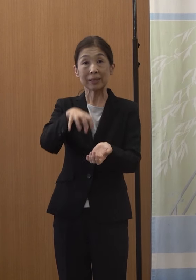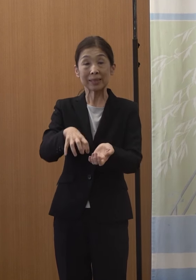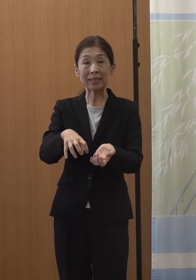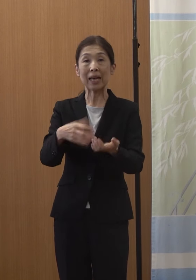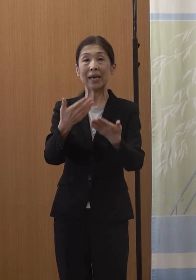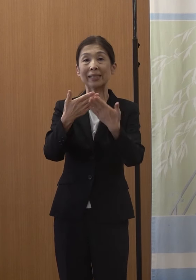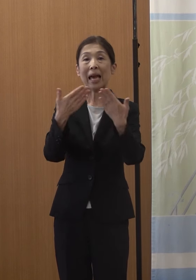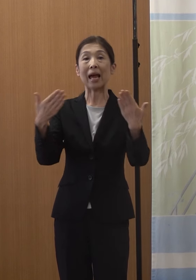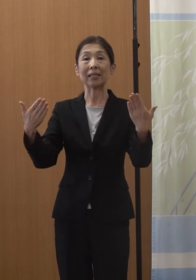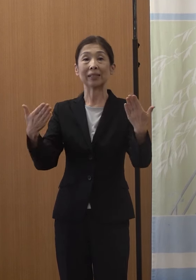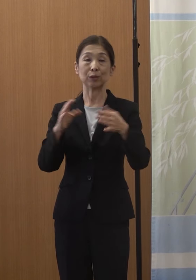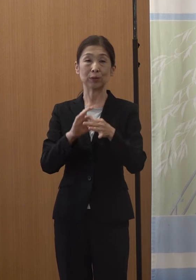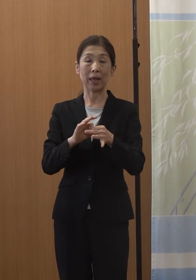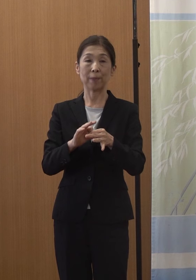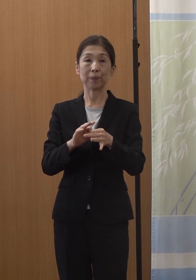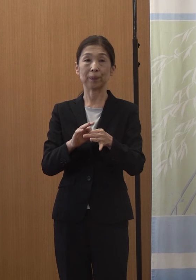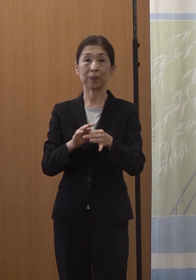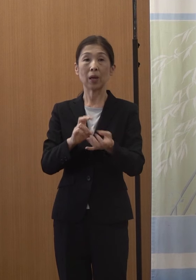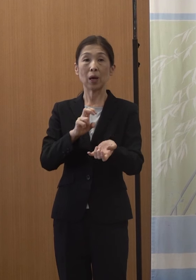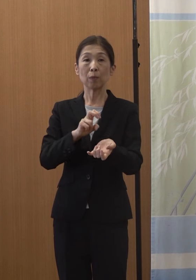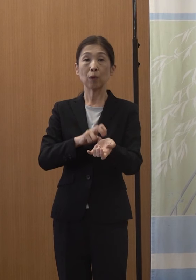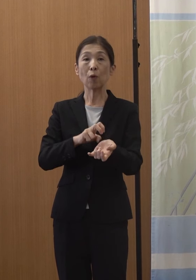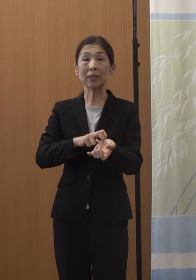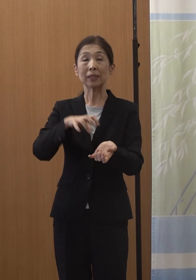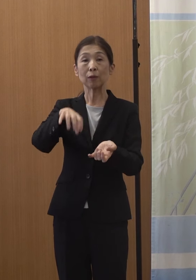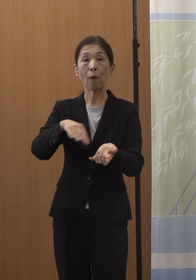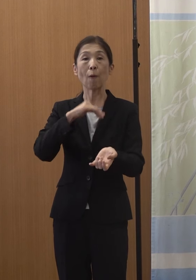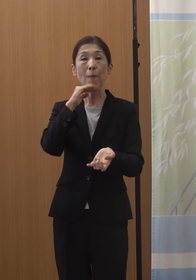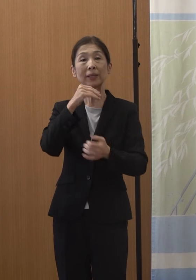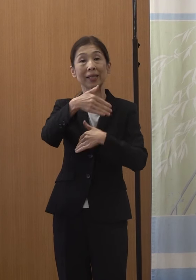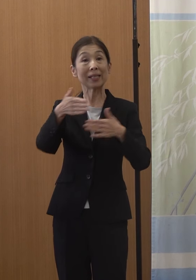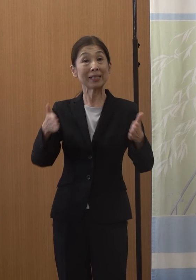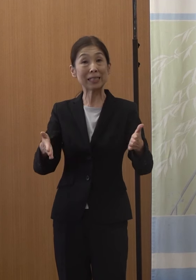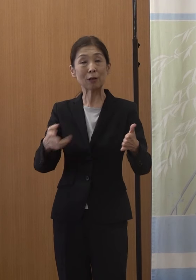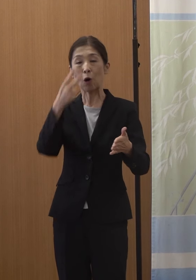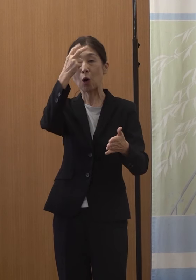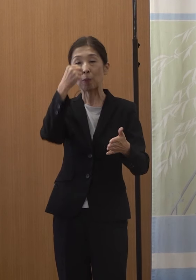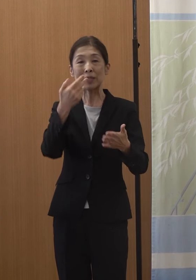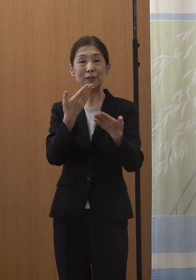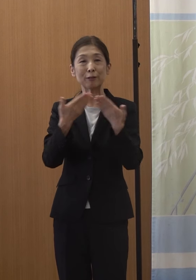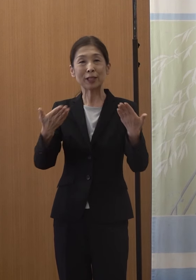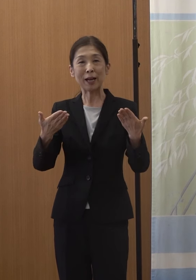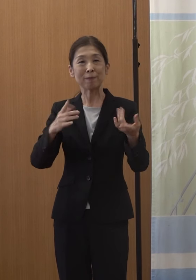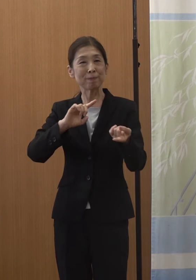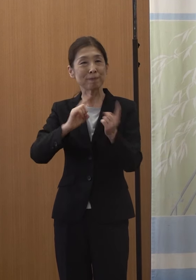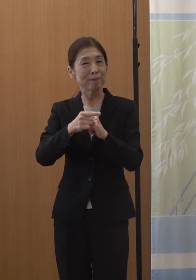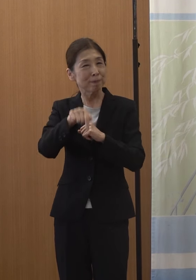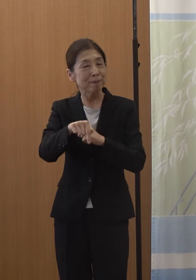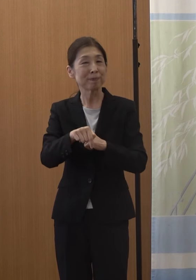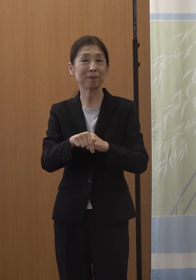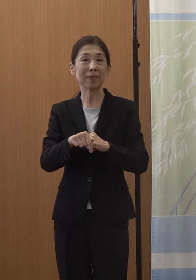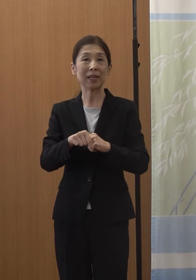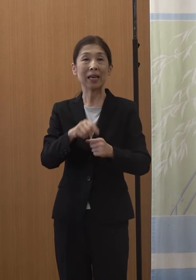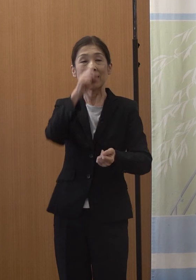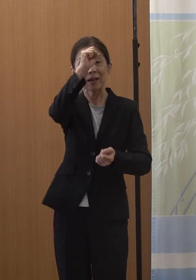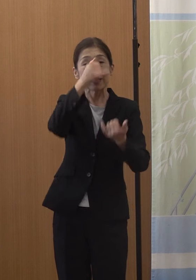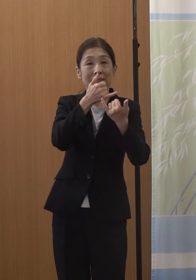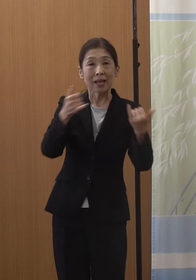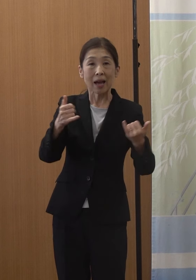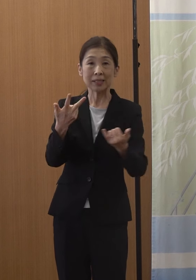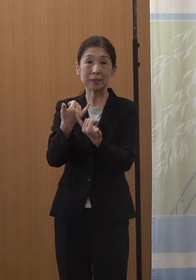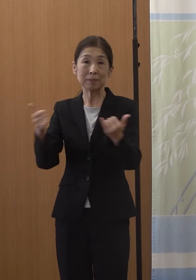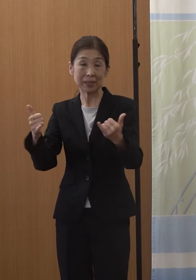ホスピタルギャラリーです。病院の待合ホールを美術館とするもので、患者さんをはじめ市民の皆様